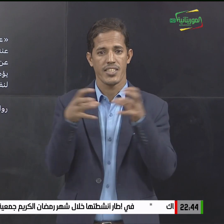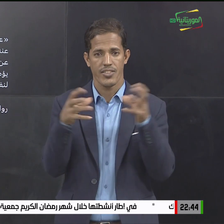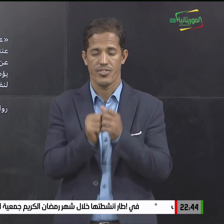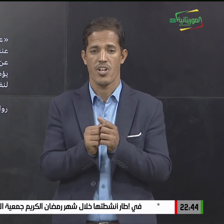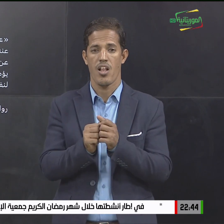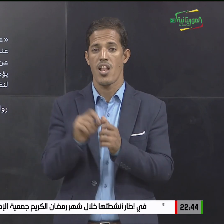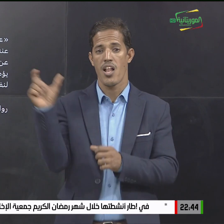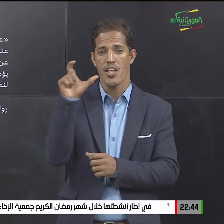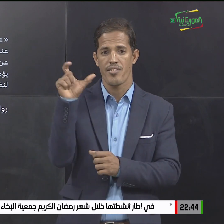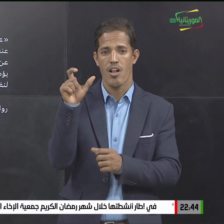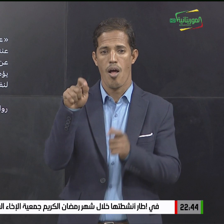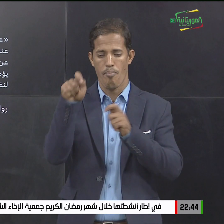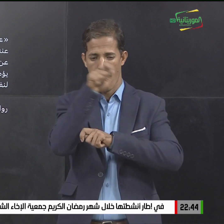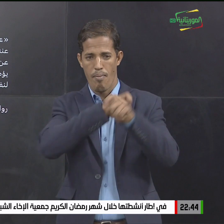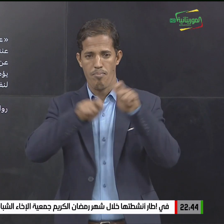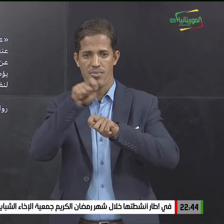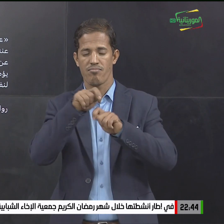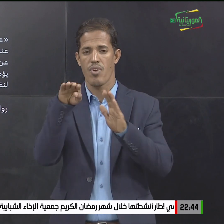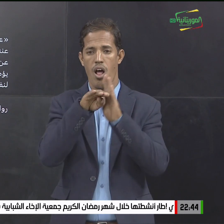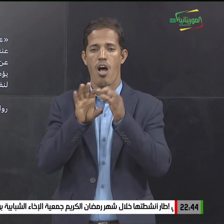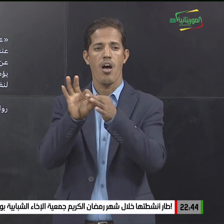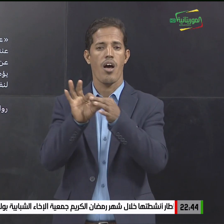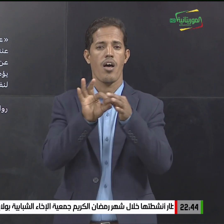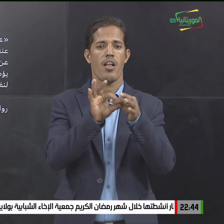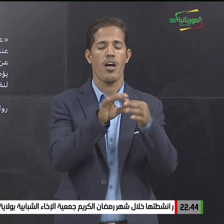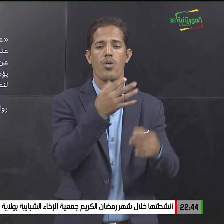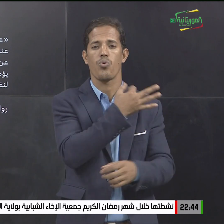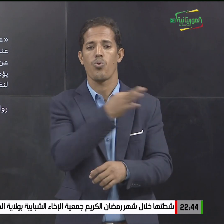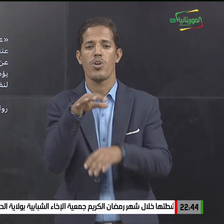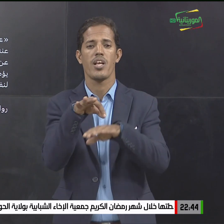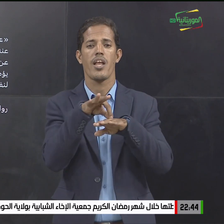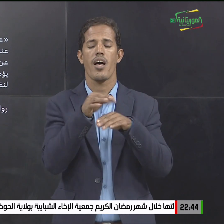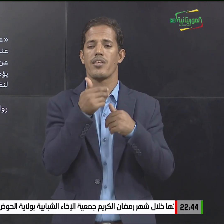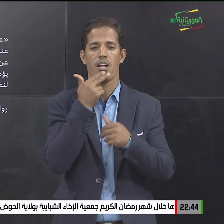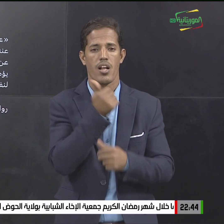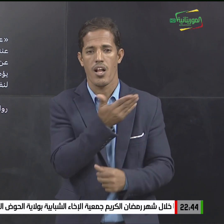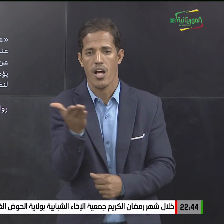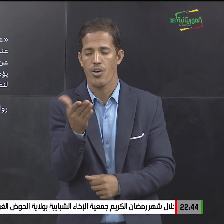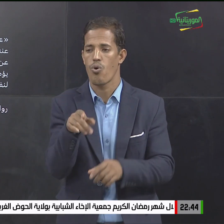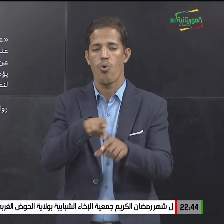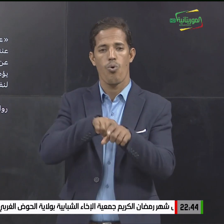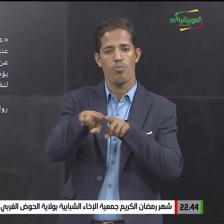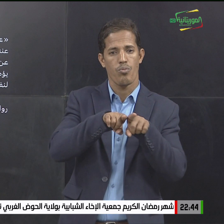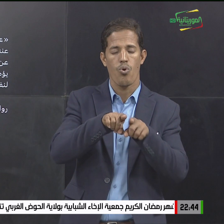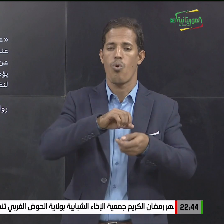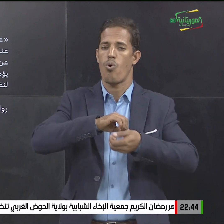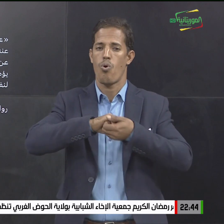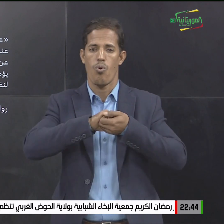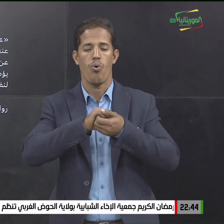رواه البخاري ومسلم. شرع الإسلام للناس ما ينظم علاقتهم بعضهم ببعض